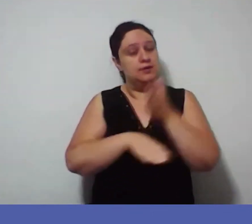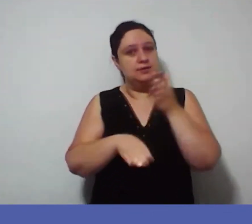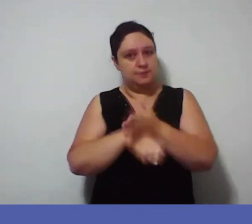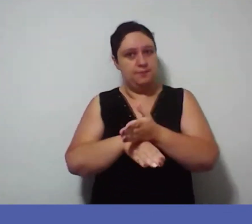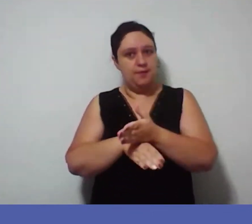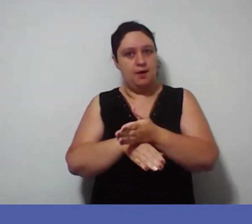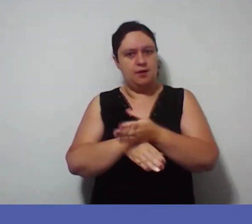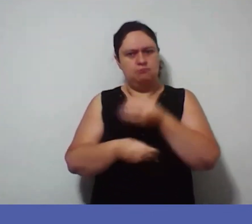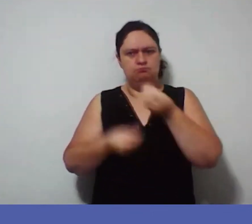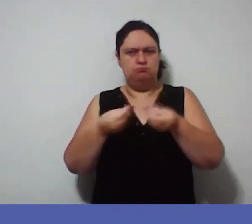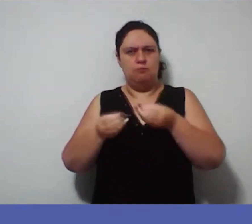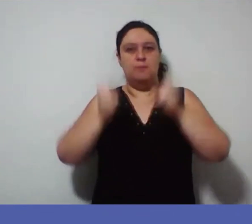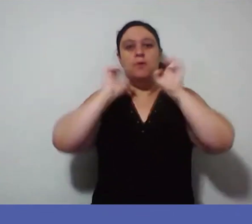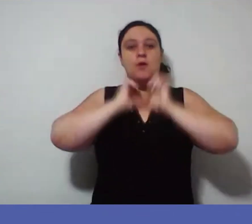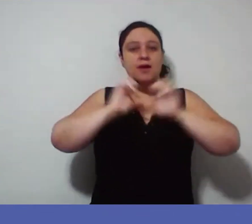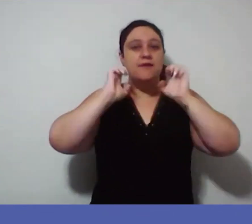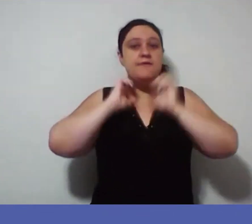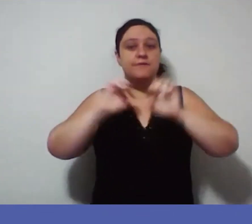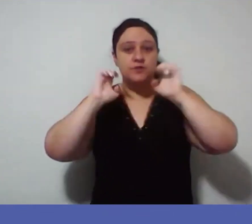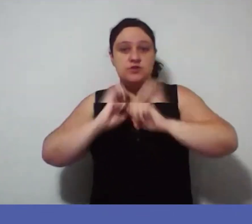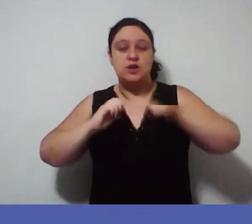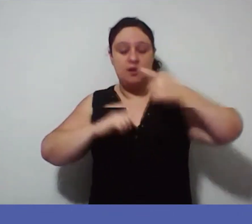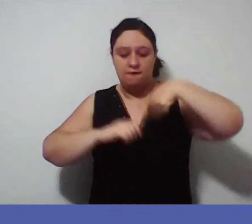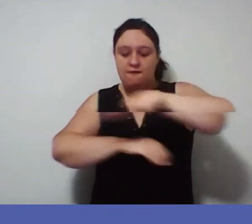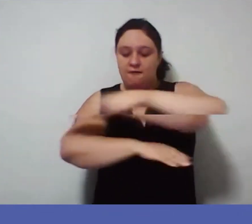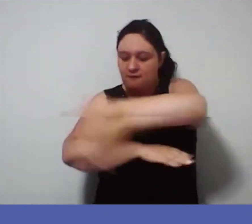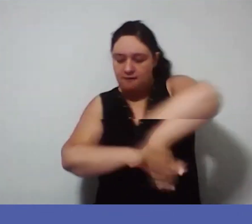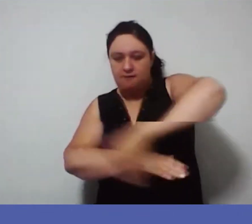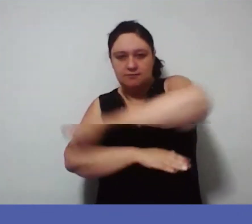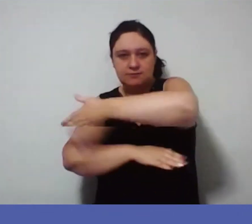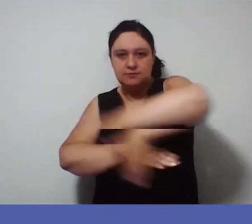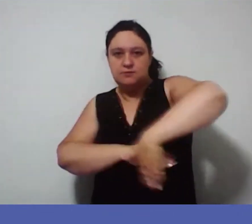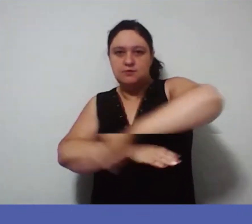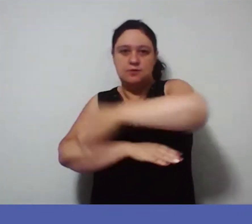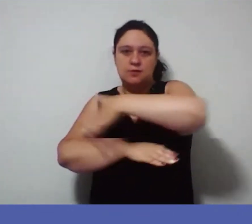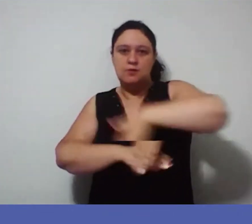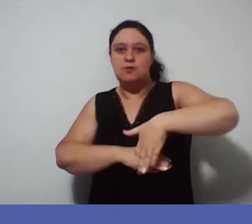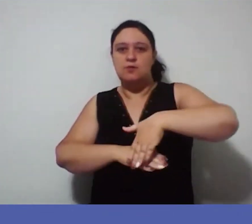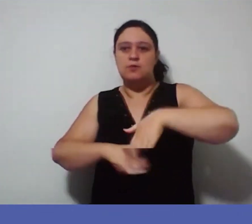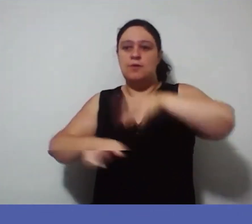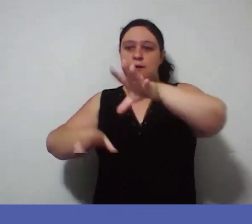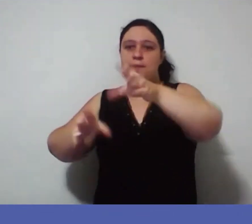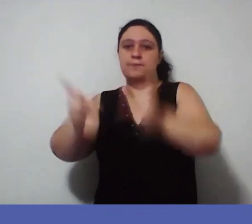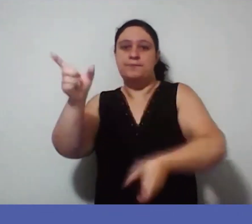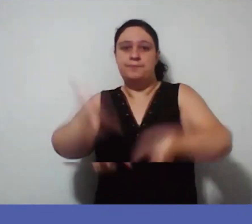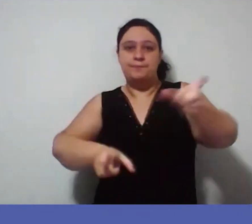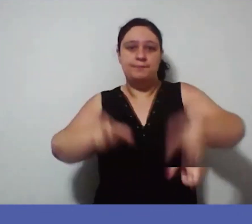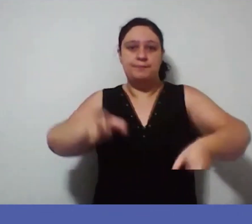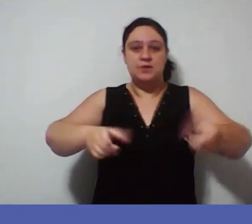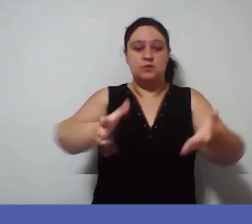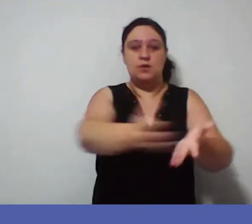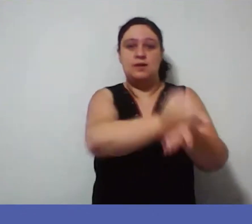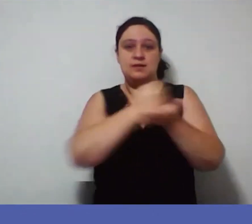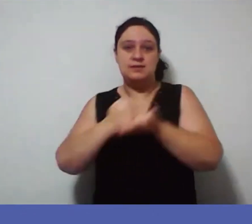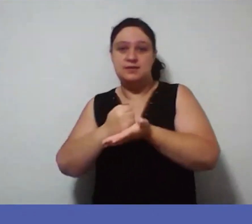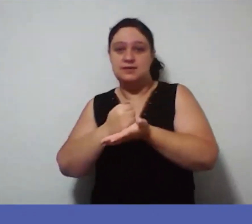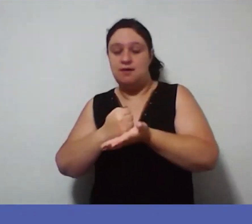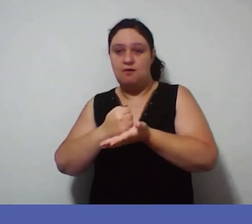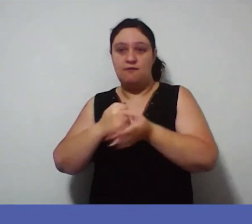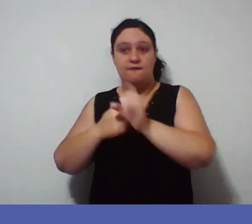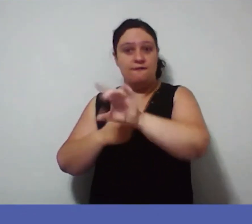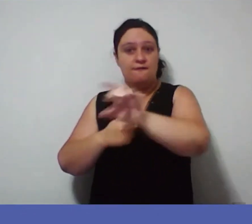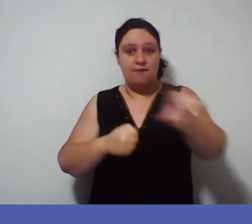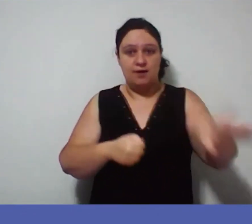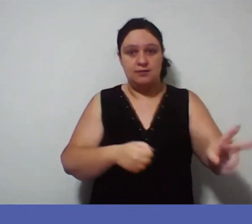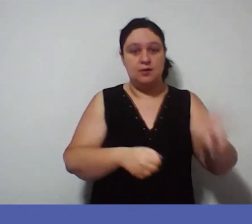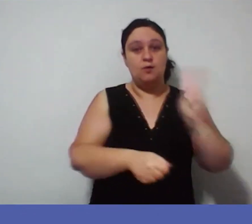Evangelho, ir para as ruas, trazer material de edificação, cuidar deles e também